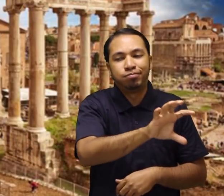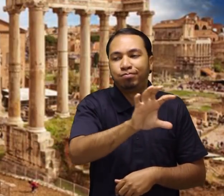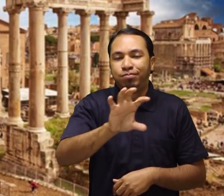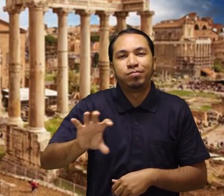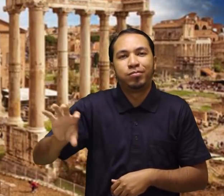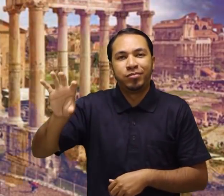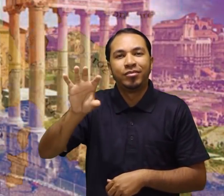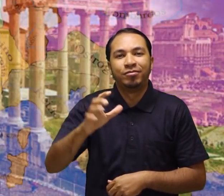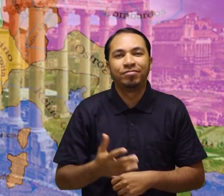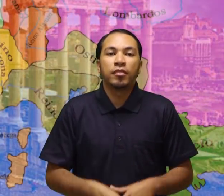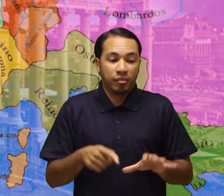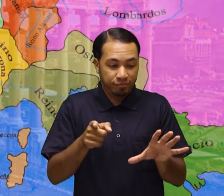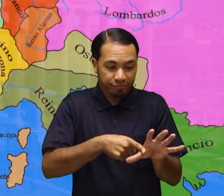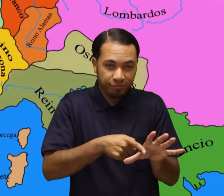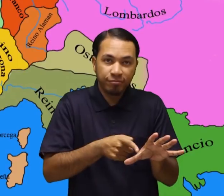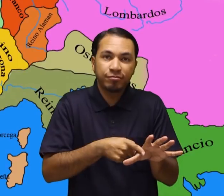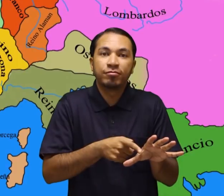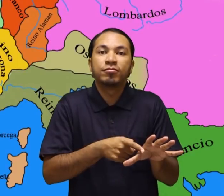Europa.